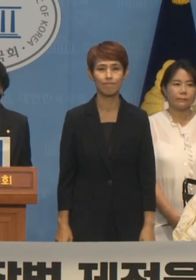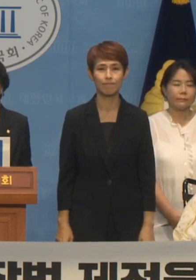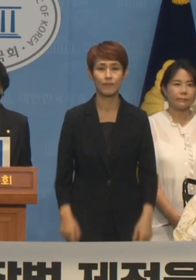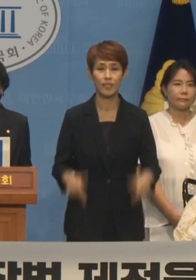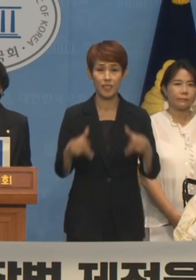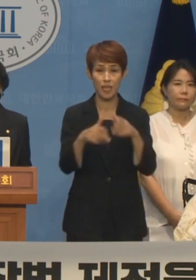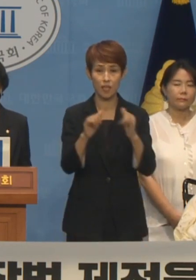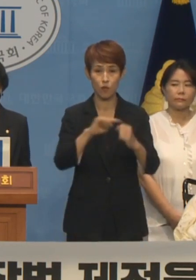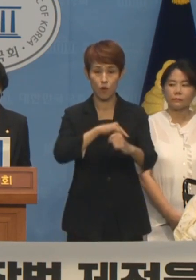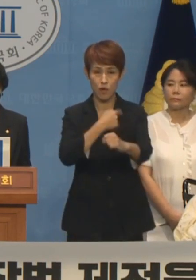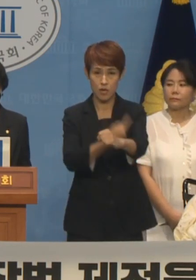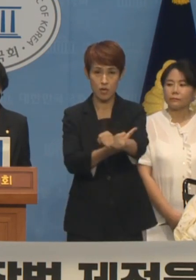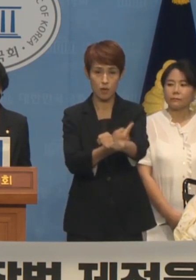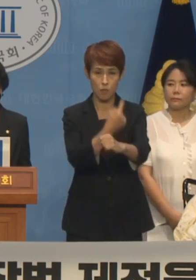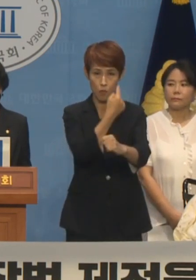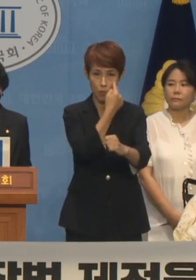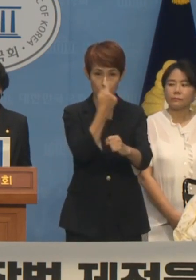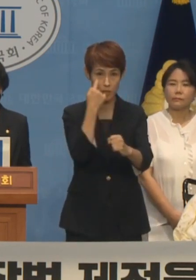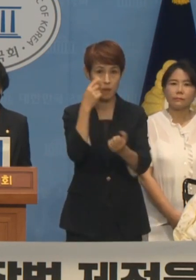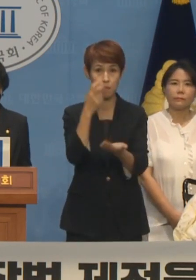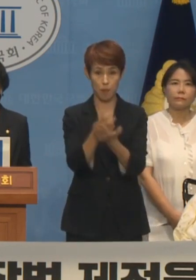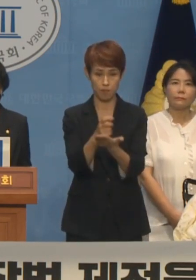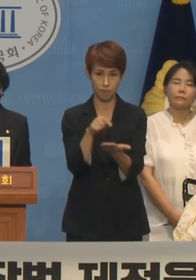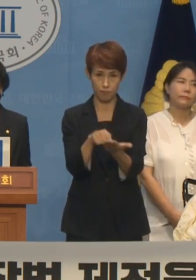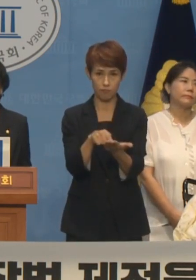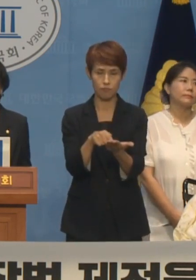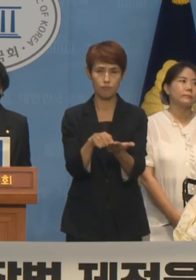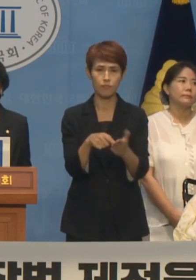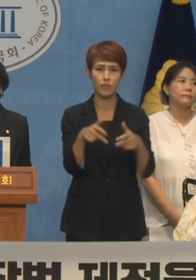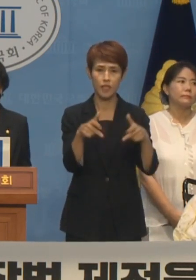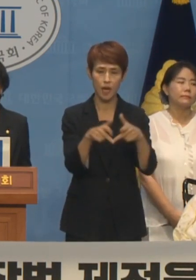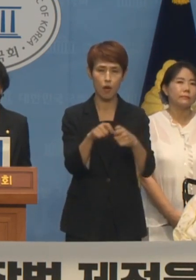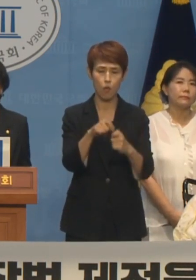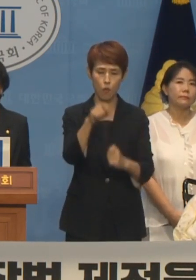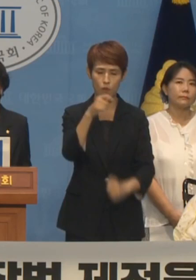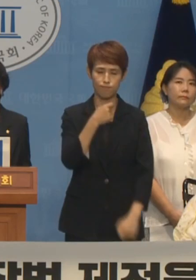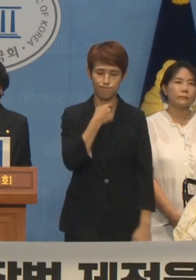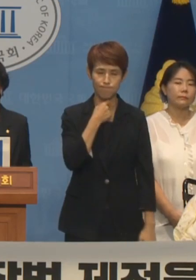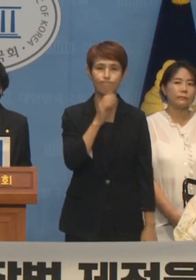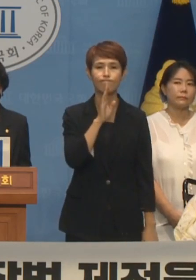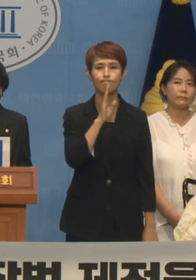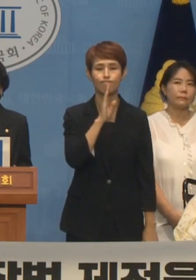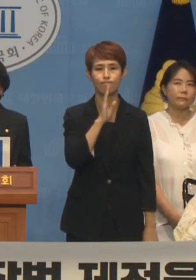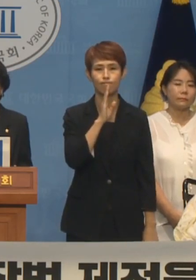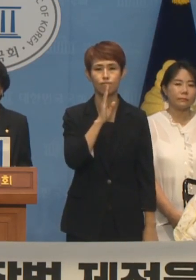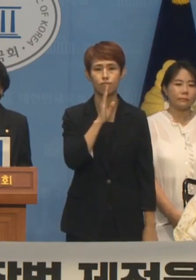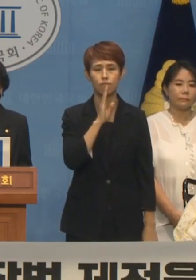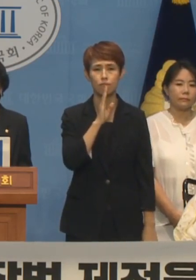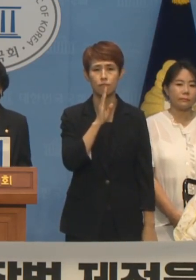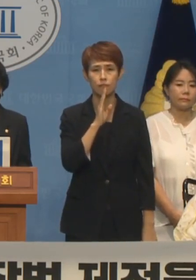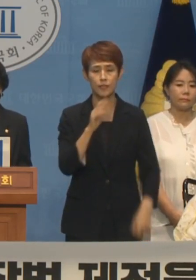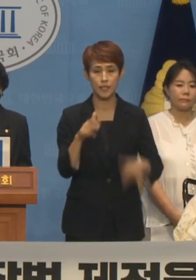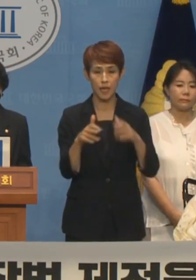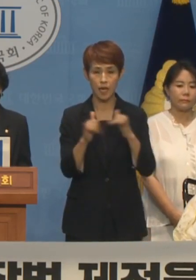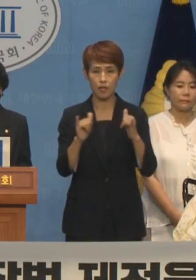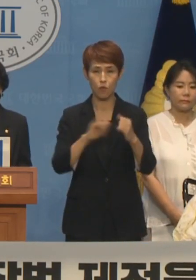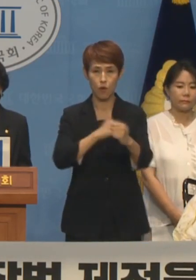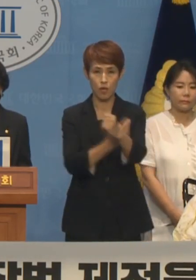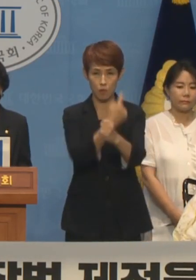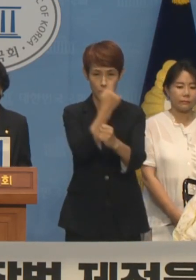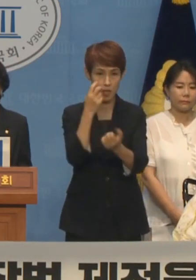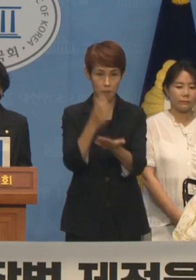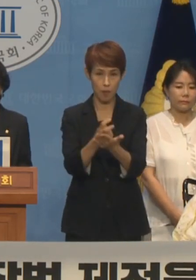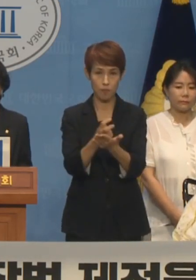장애인 권리보장법의 제정은 장애계의 오랜 수건입니다. 장애인 권리보장법